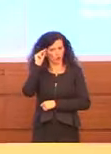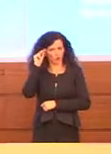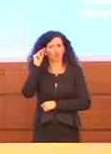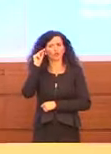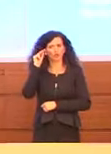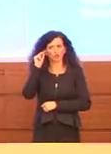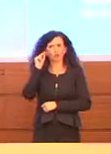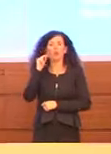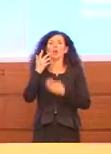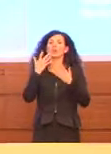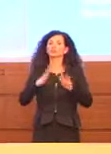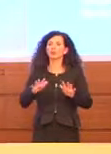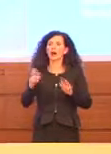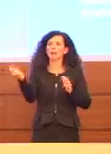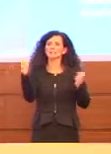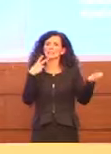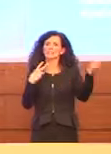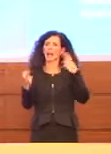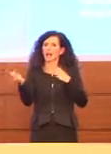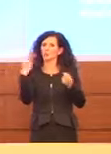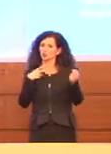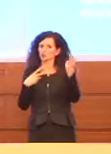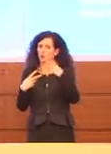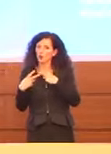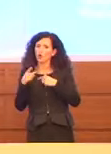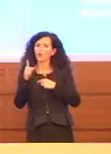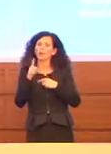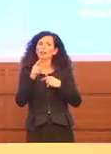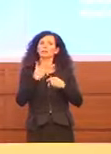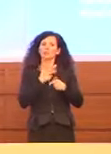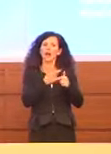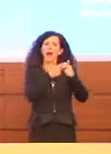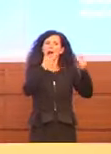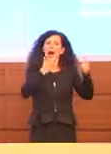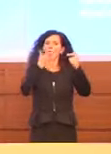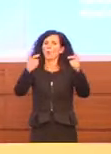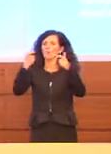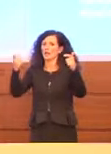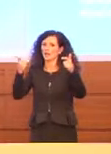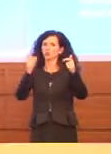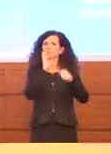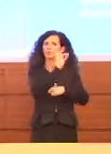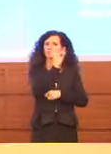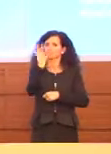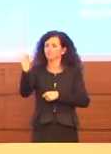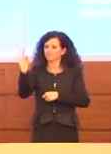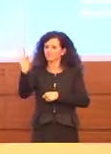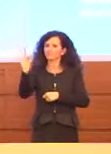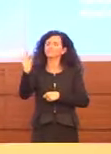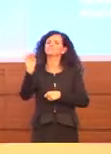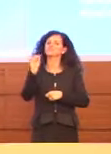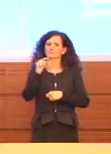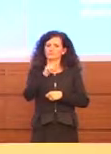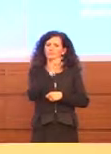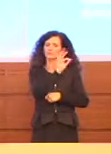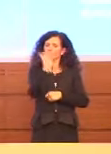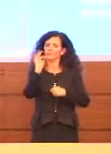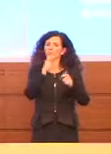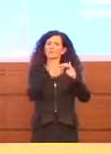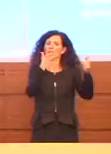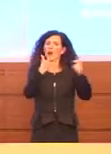alcune segnalazioni di un incremento in alcuni centri in relazione possibilmente anche l'incremento della diffusione